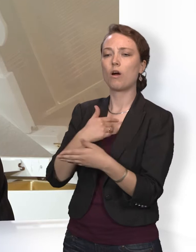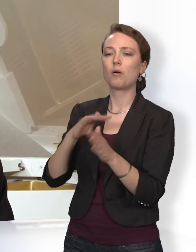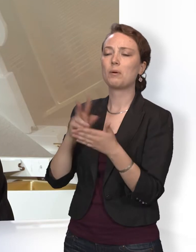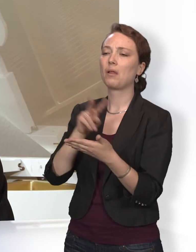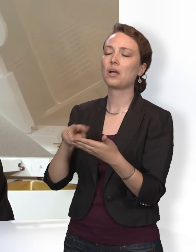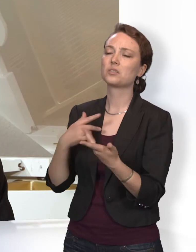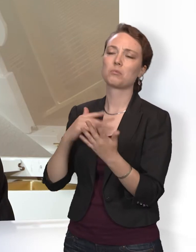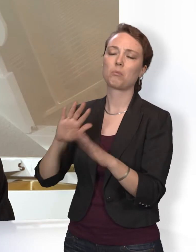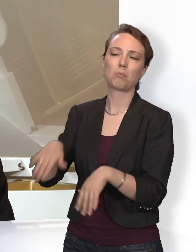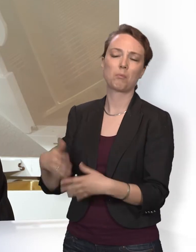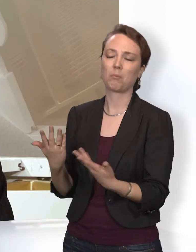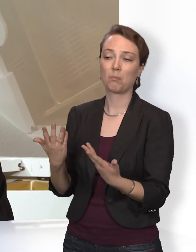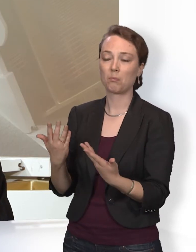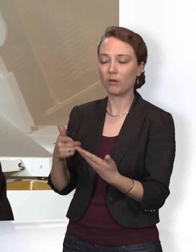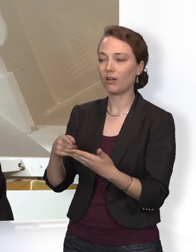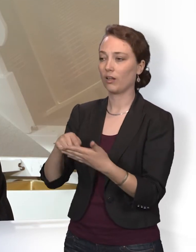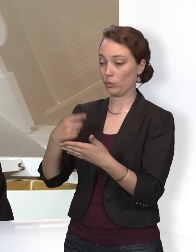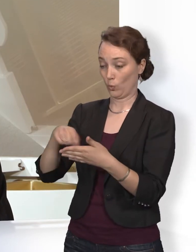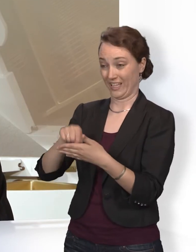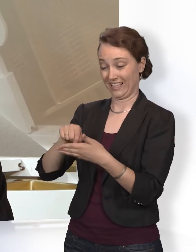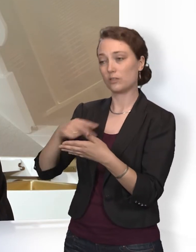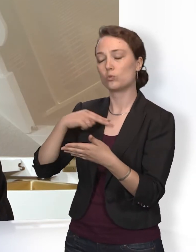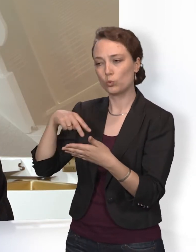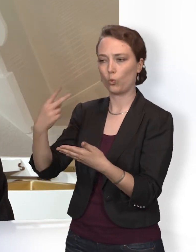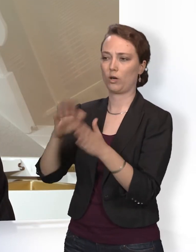Bibellesen. Mhm. Ein paar Jahre später,